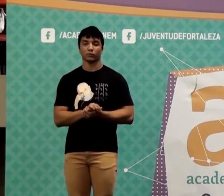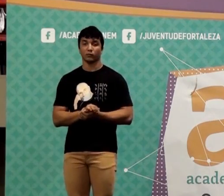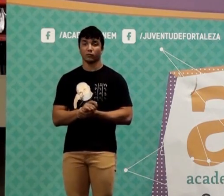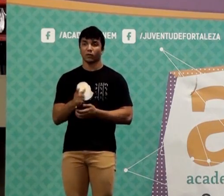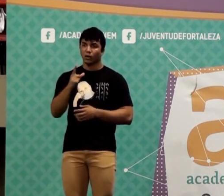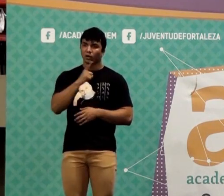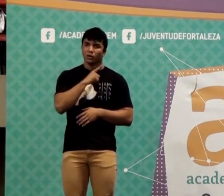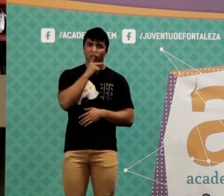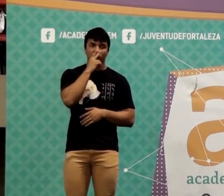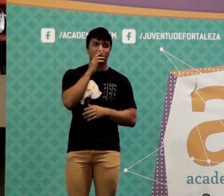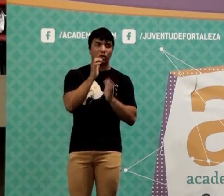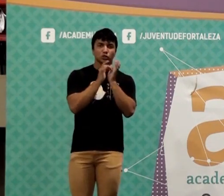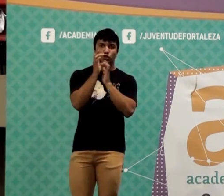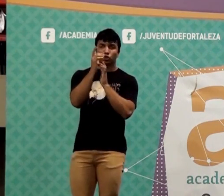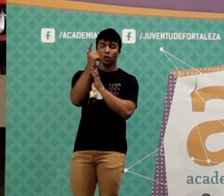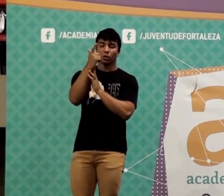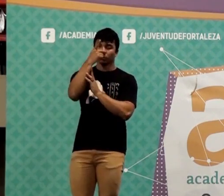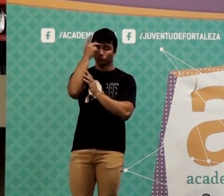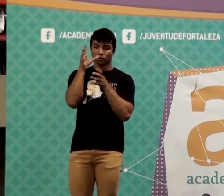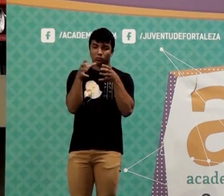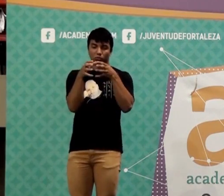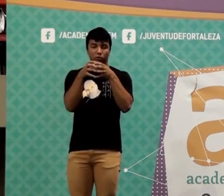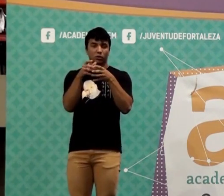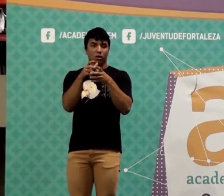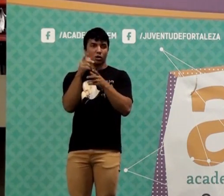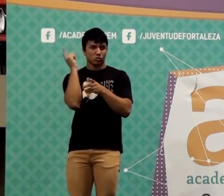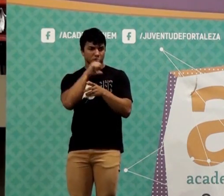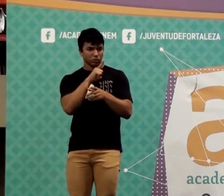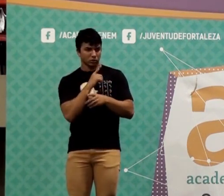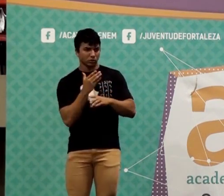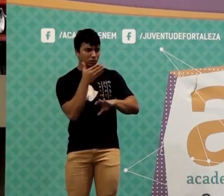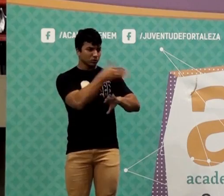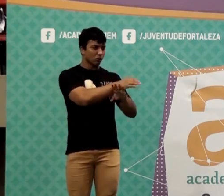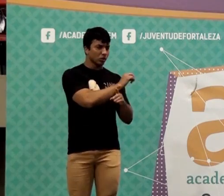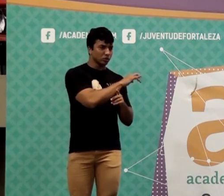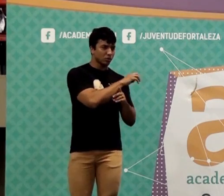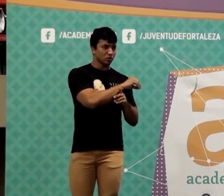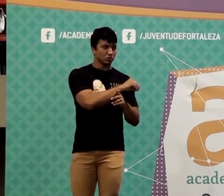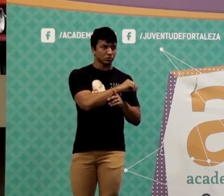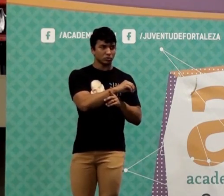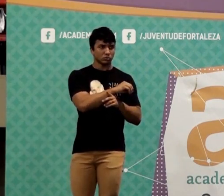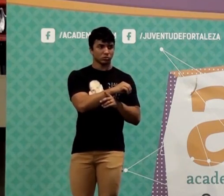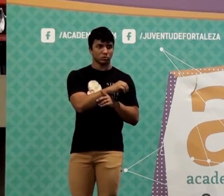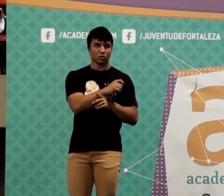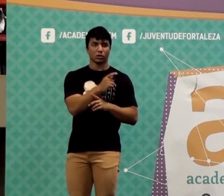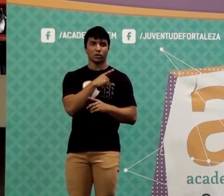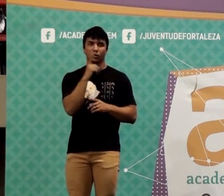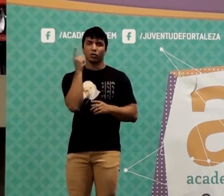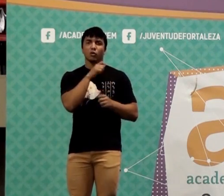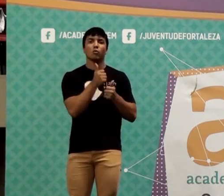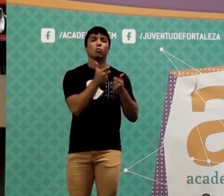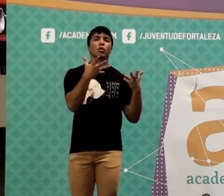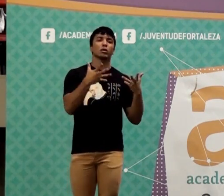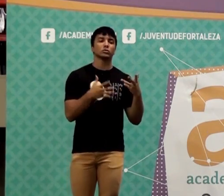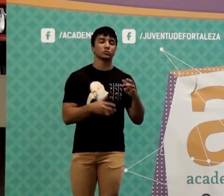dormia. Toda vez que escutava um barulho, ele disse, menino, isso aí deve ser um templário. E você que joga Assassin's Creed,